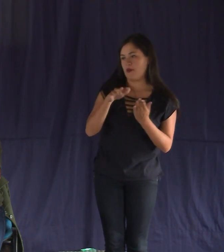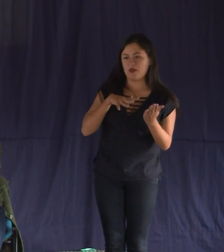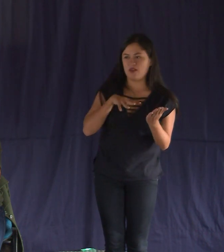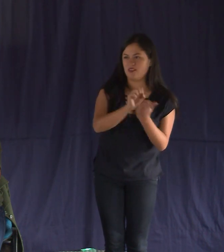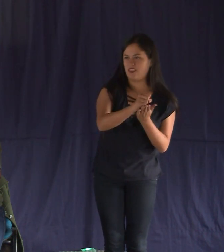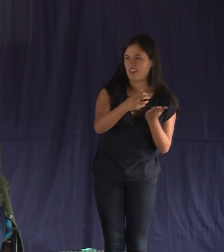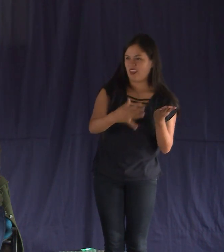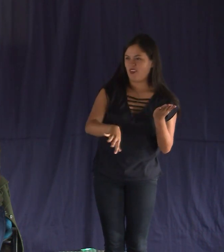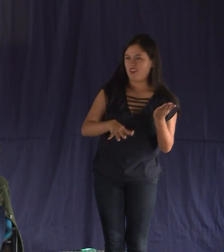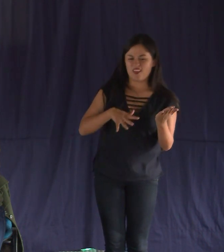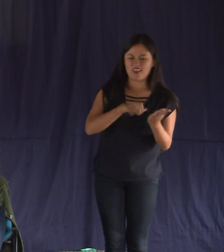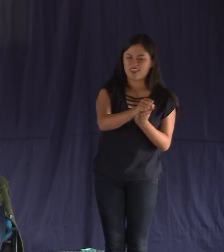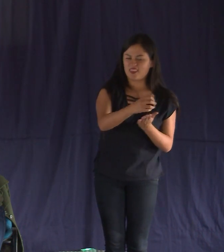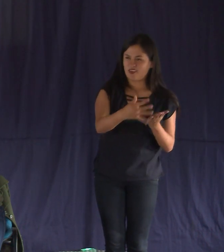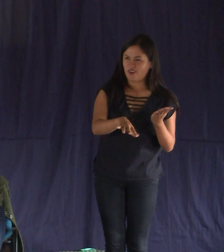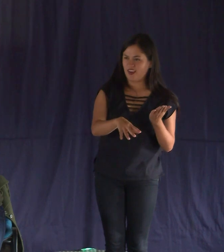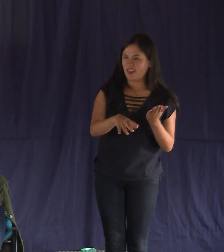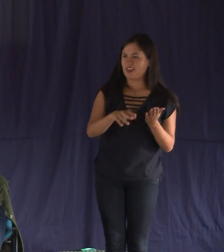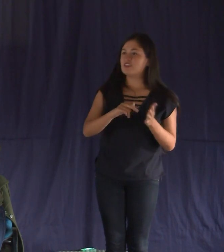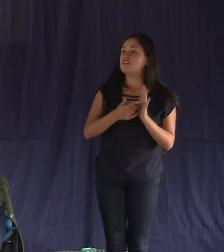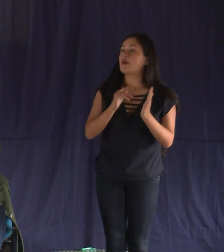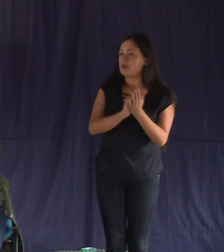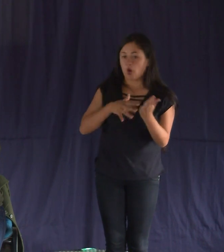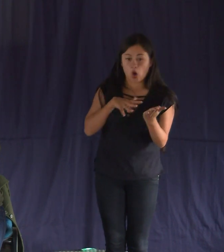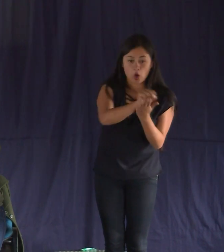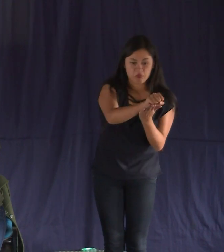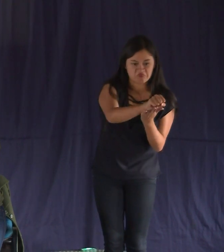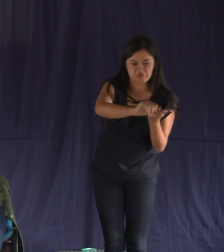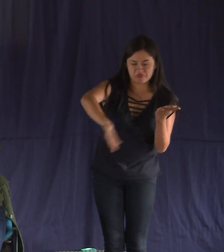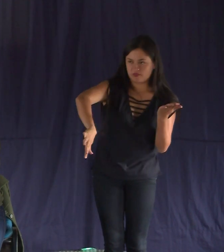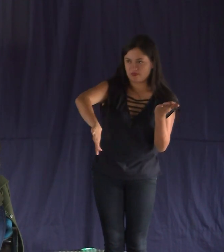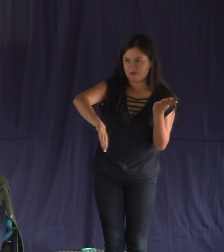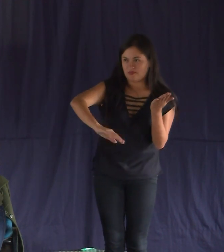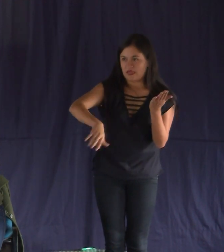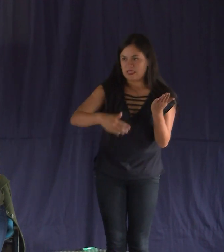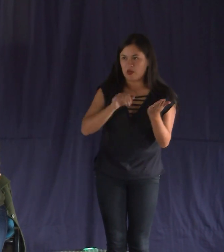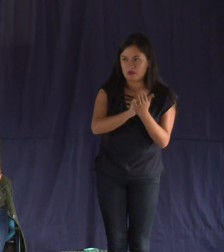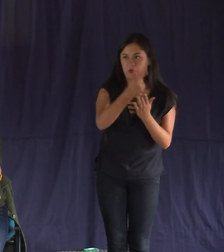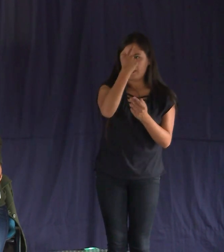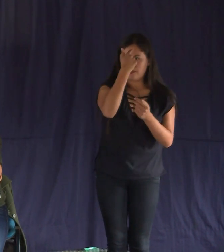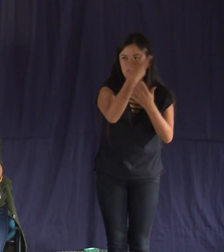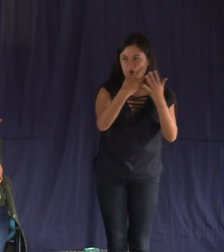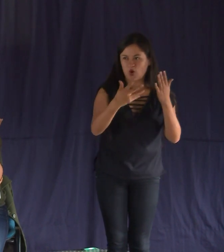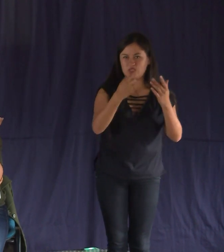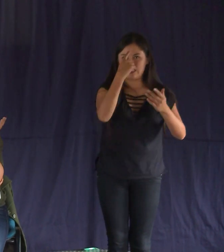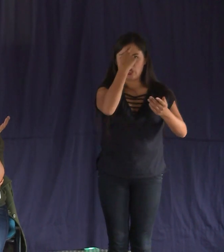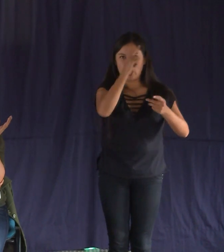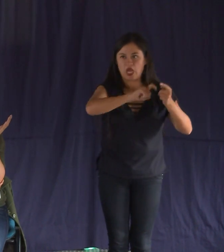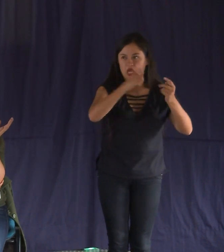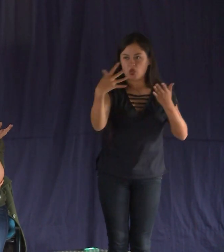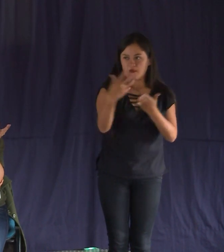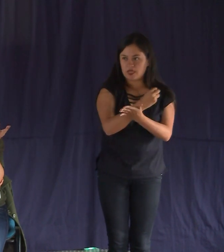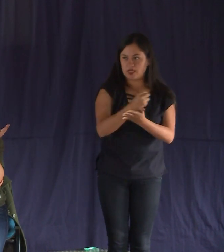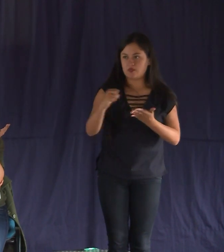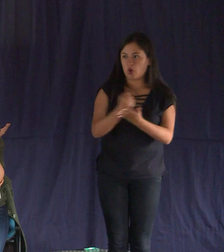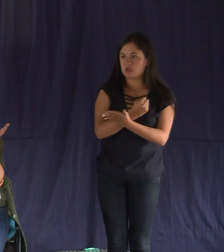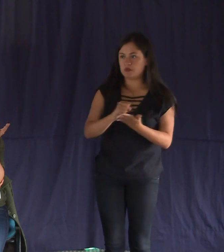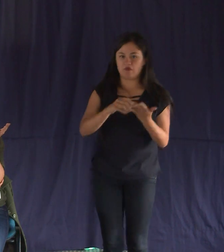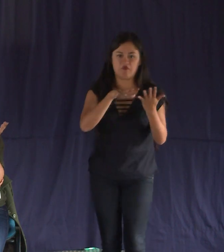es un bien colectivo, es un bien de todos. Pero como nos hemos dado cuenta, pues el capitalismo se